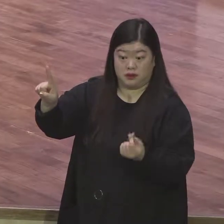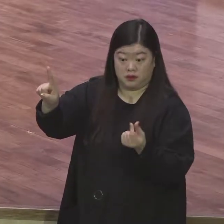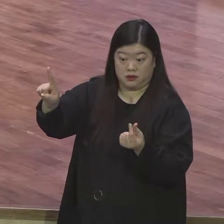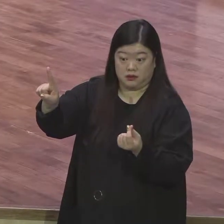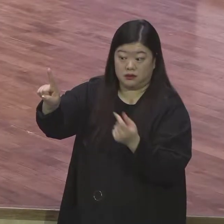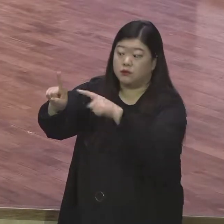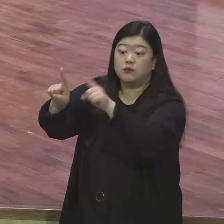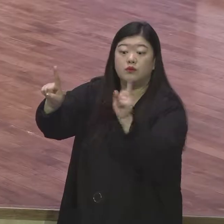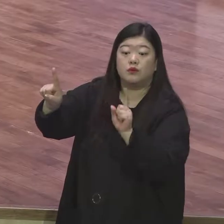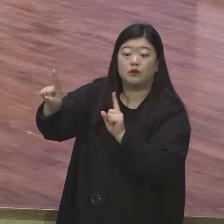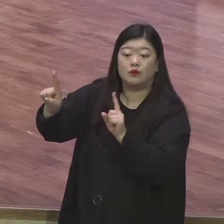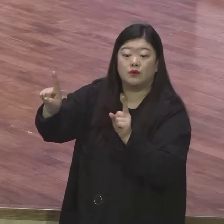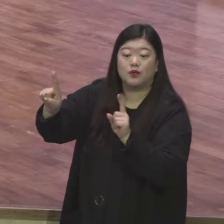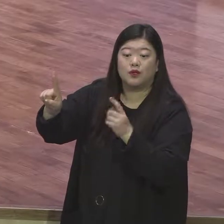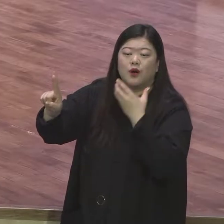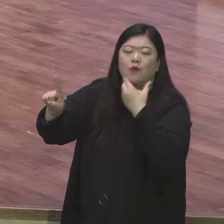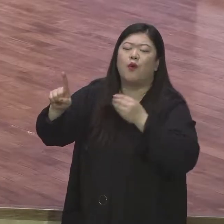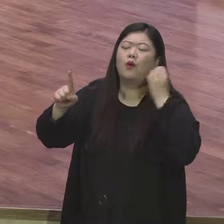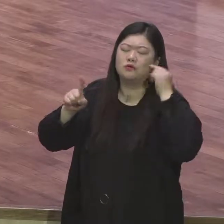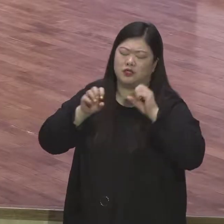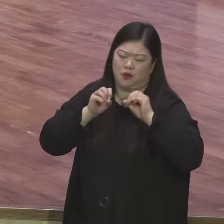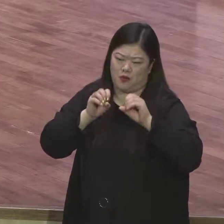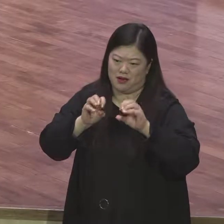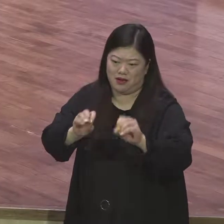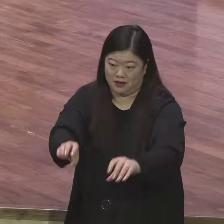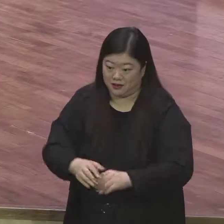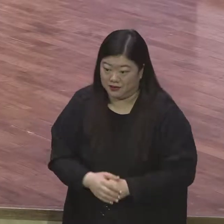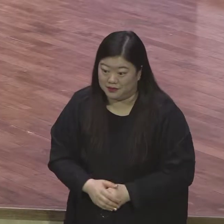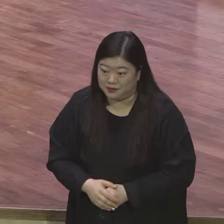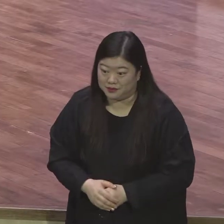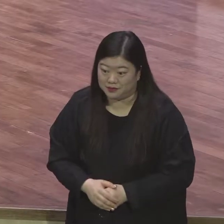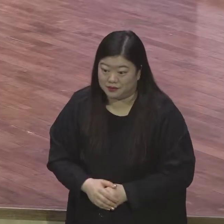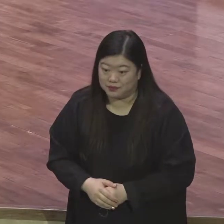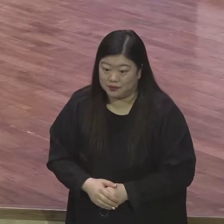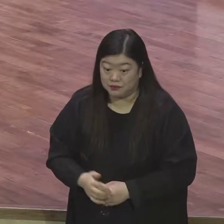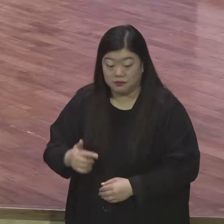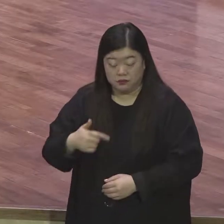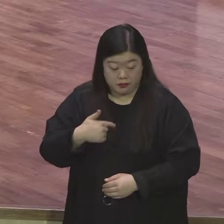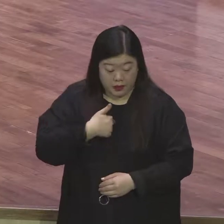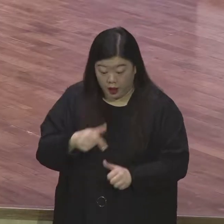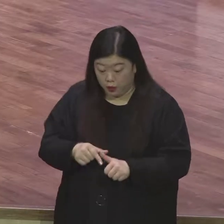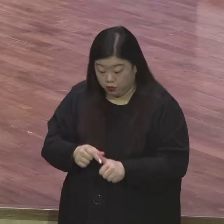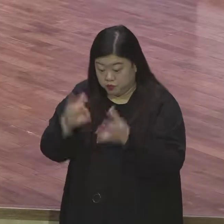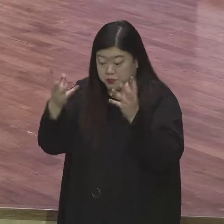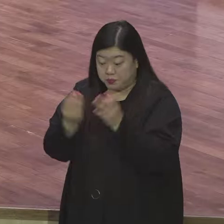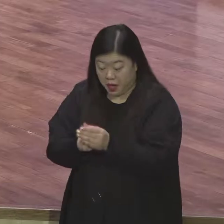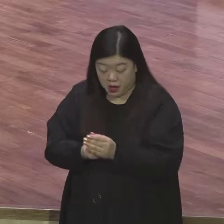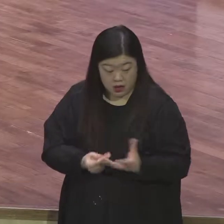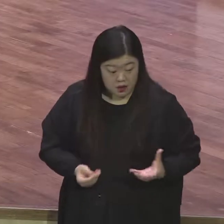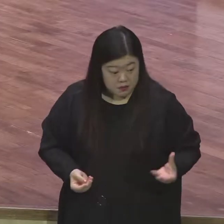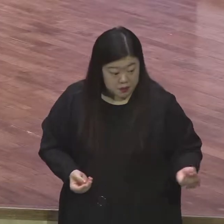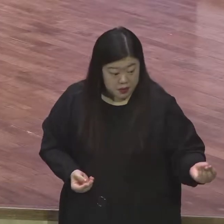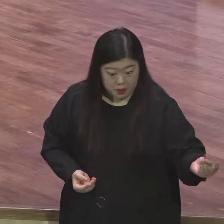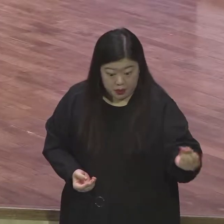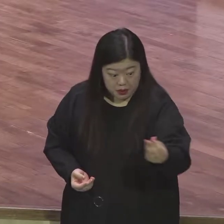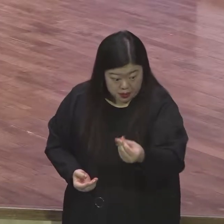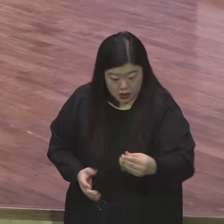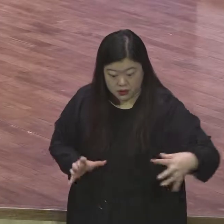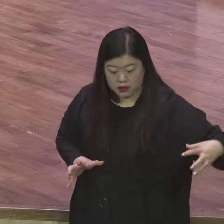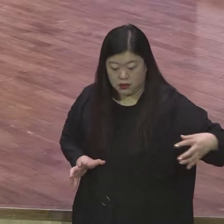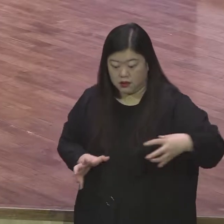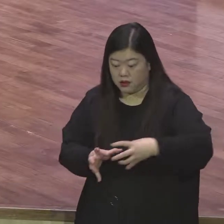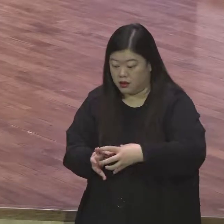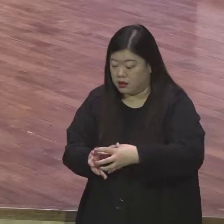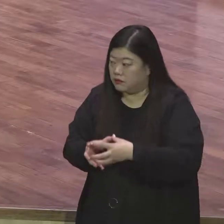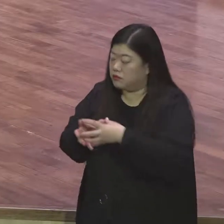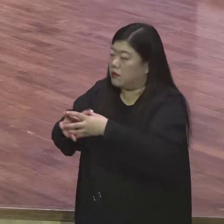필요한 존재로 부르셨다. 복음 운동에 나를 구원해 주신 구원받고 나서 그 다음에는 이